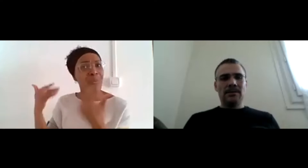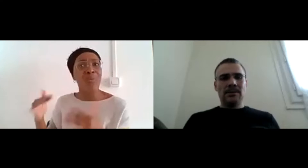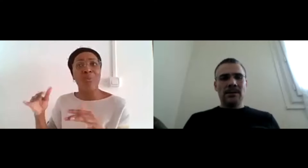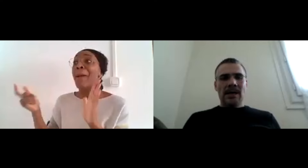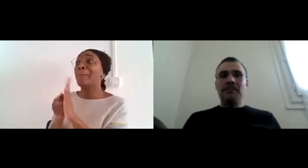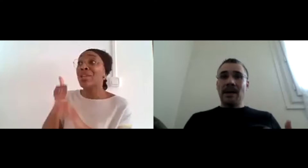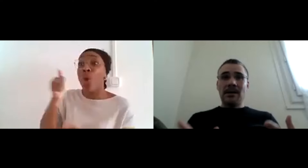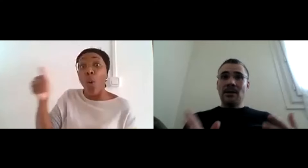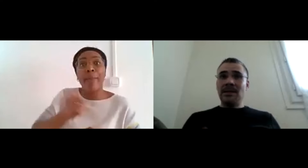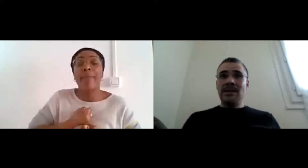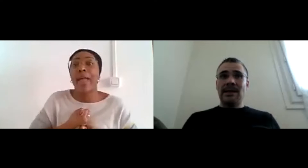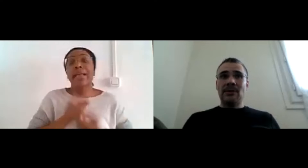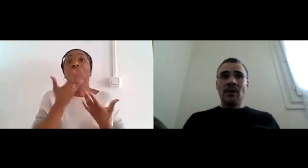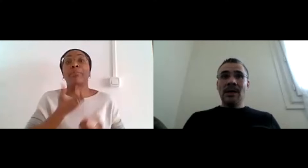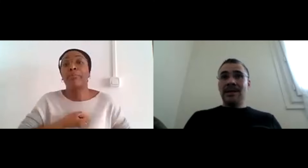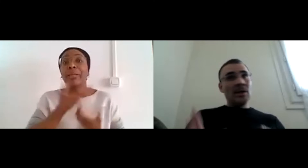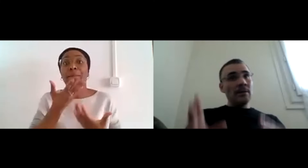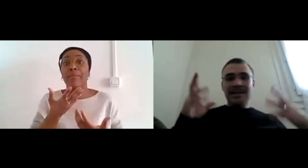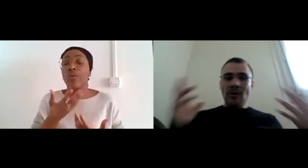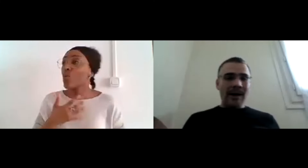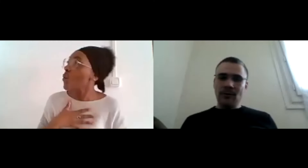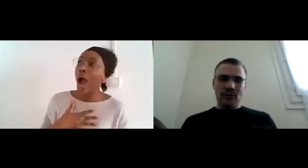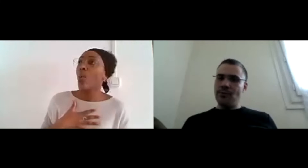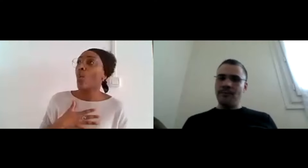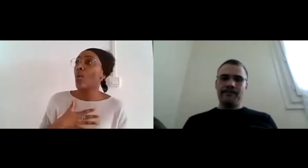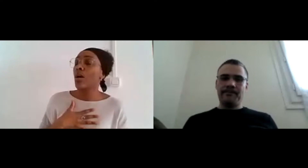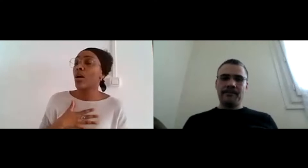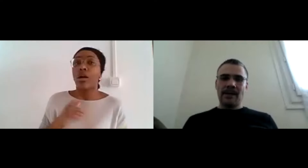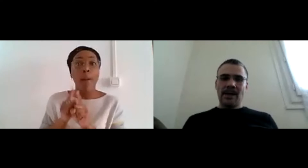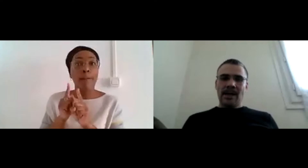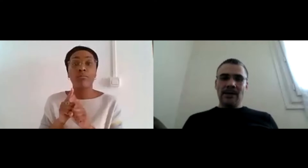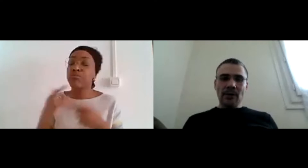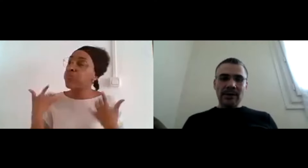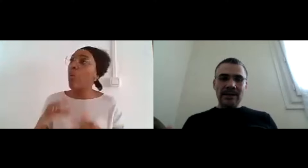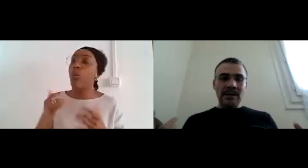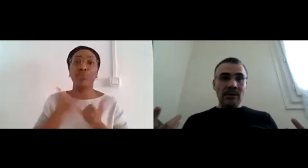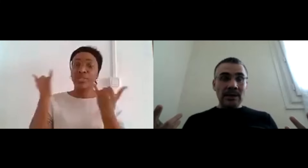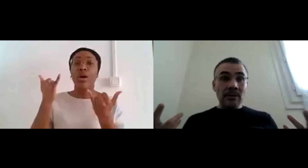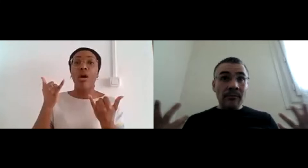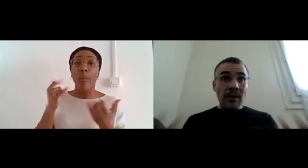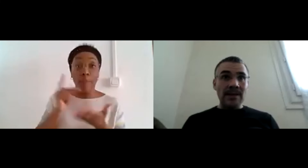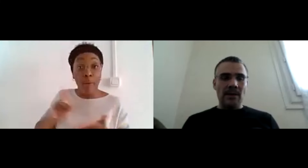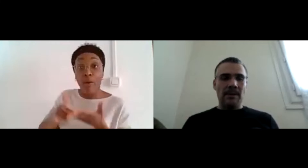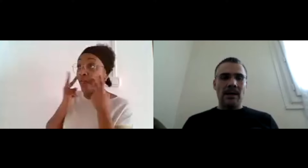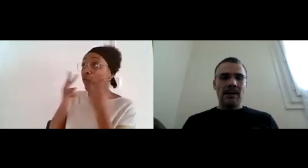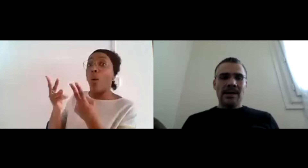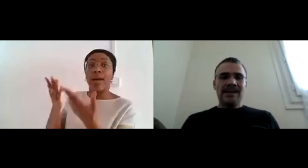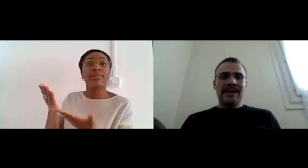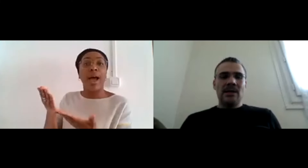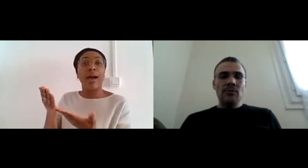parlent, comme dit les Écritures, c'est comme des oracles de Dieu. Et donc, quand il voit ces